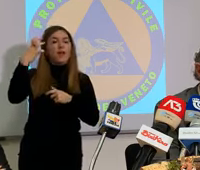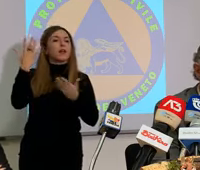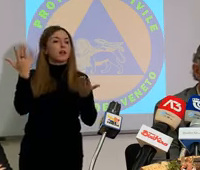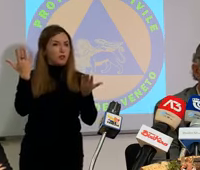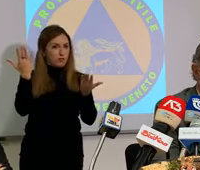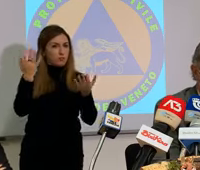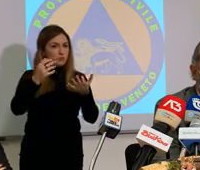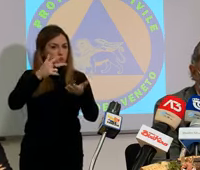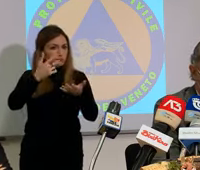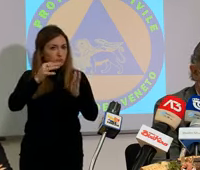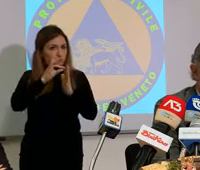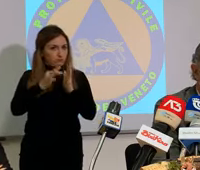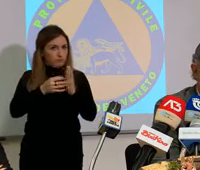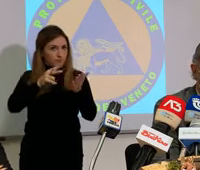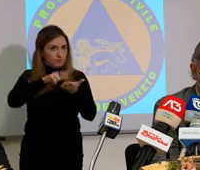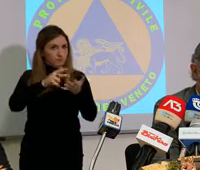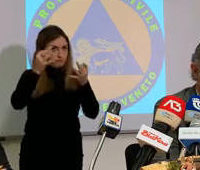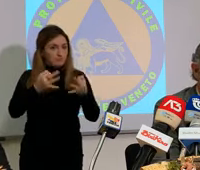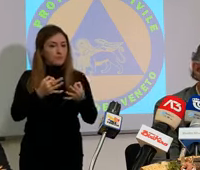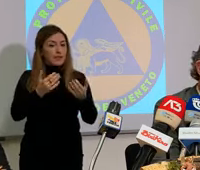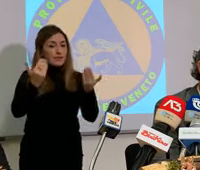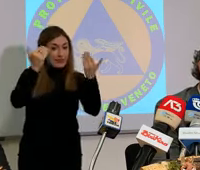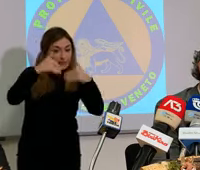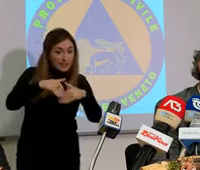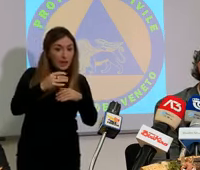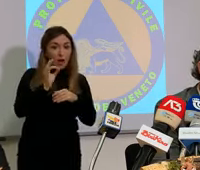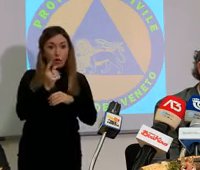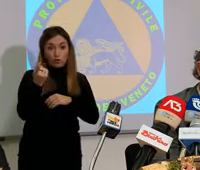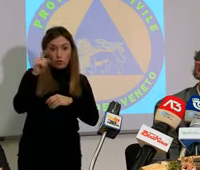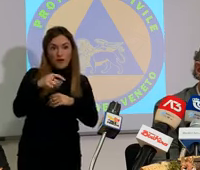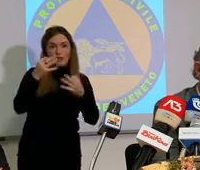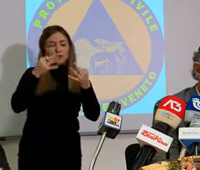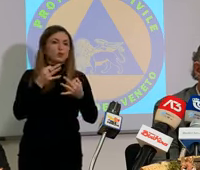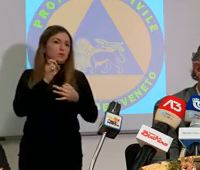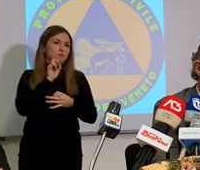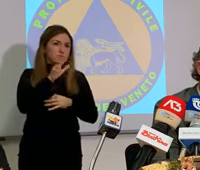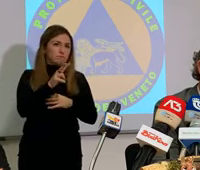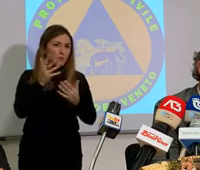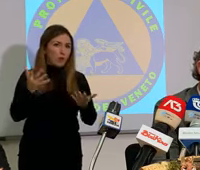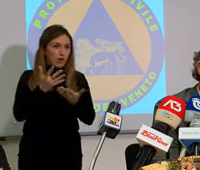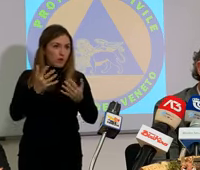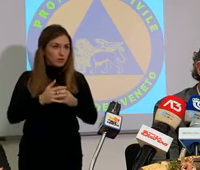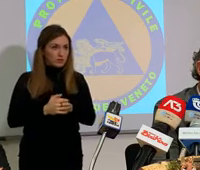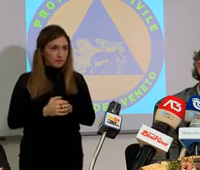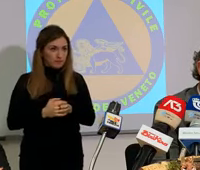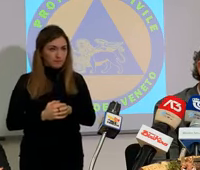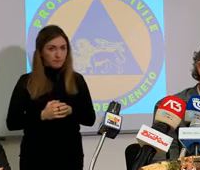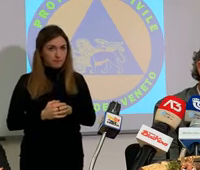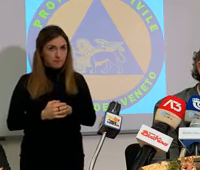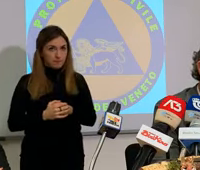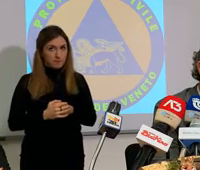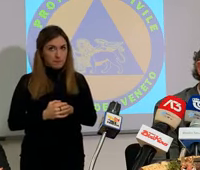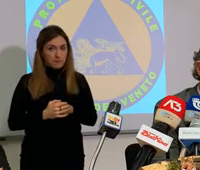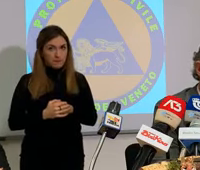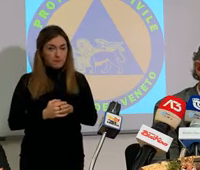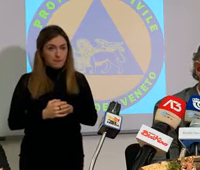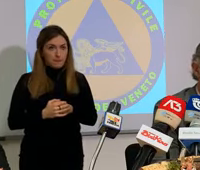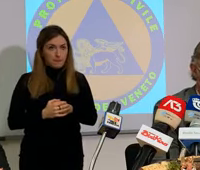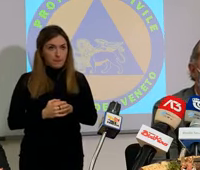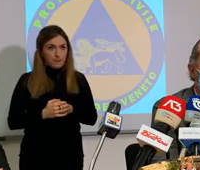questa partita se non si chiude stasera si chiude domani secondo crono programma che son dati coscienti tutti dal fatto che una misura